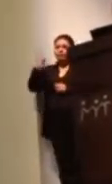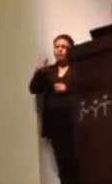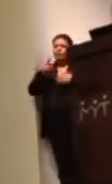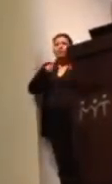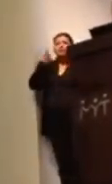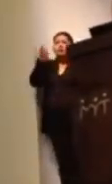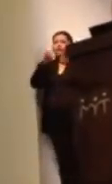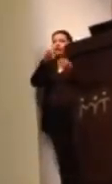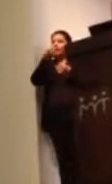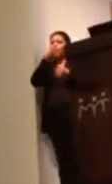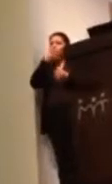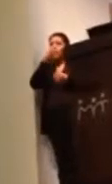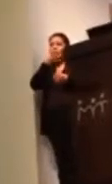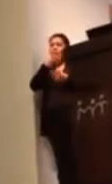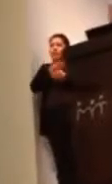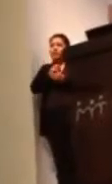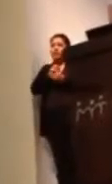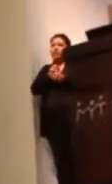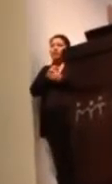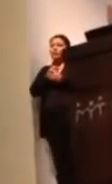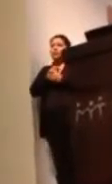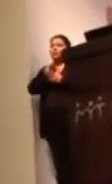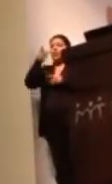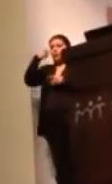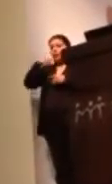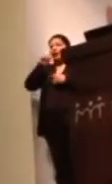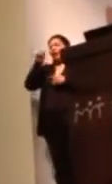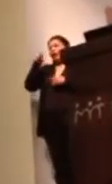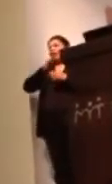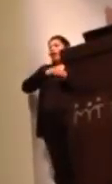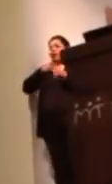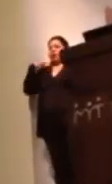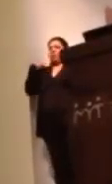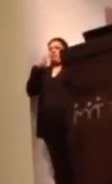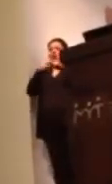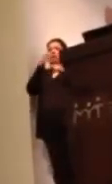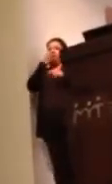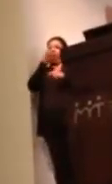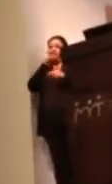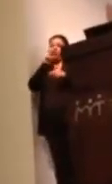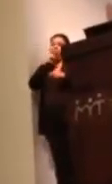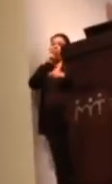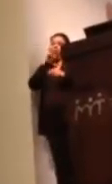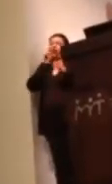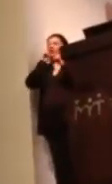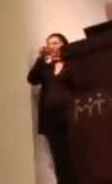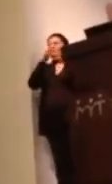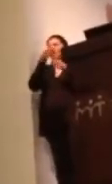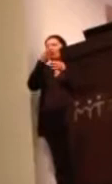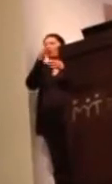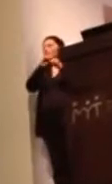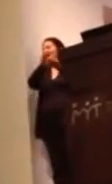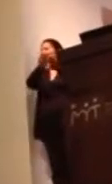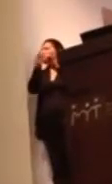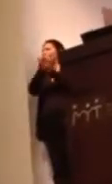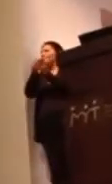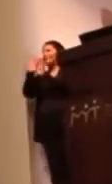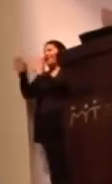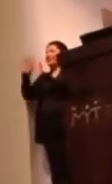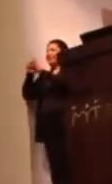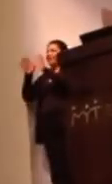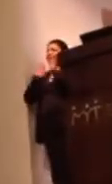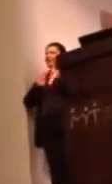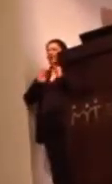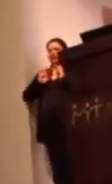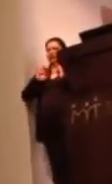dar la pastilla o le vas a dar el medicamento para que tú estés tranquila, que estés tranquilo y puedas dar tu clase a gusto, o